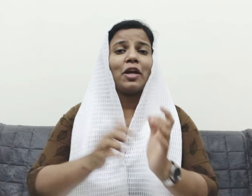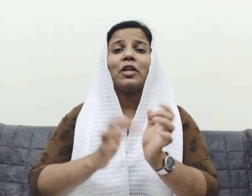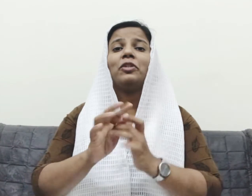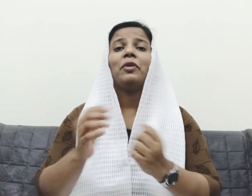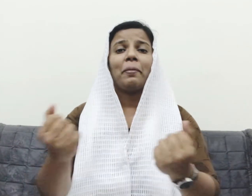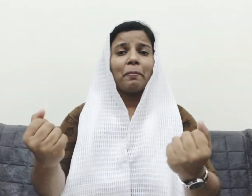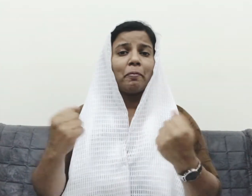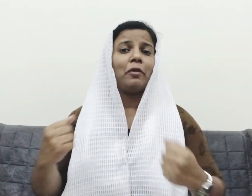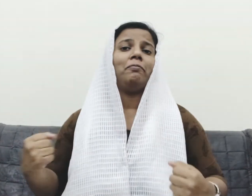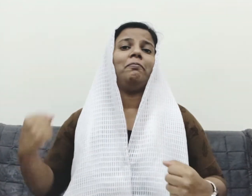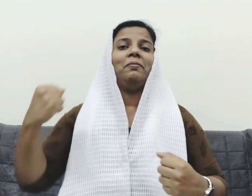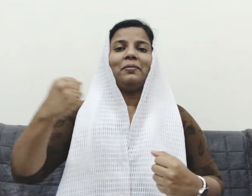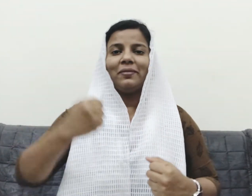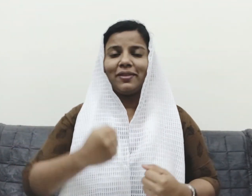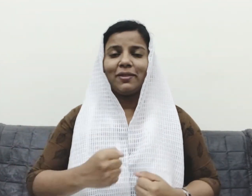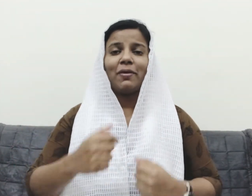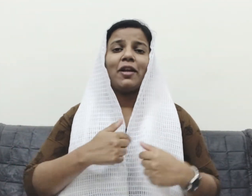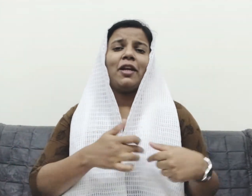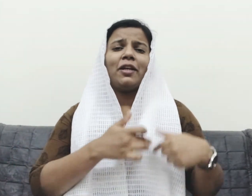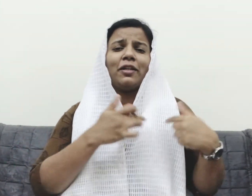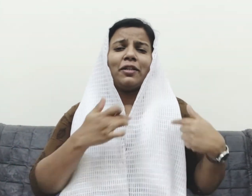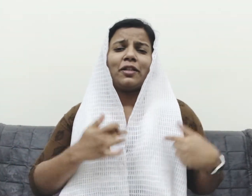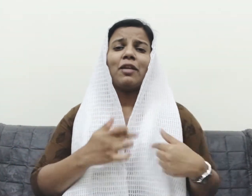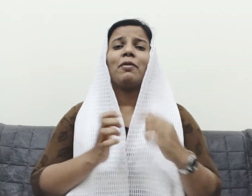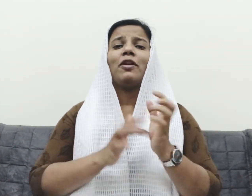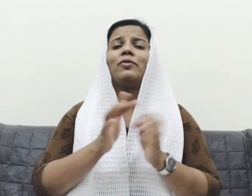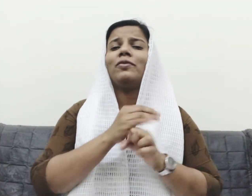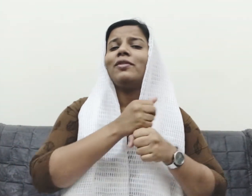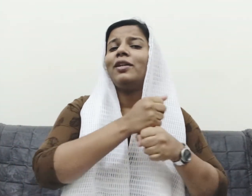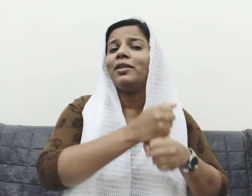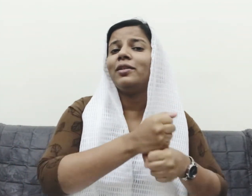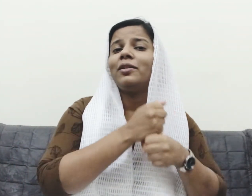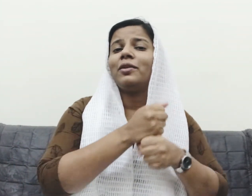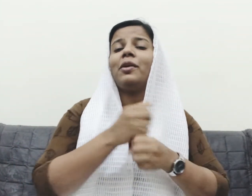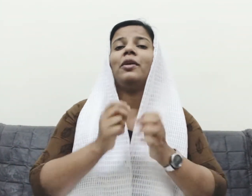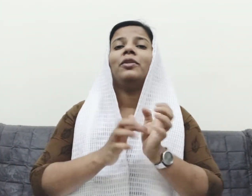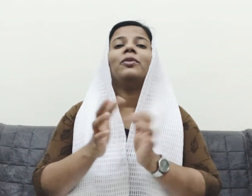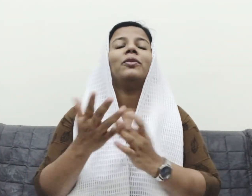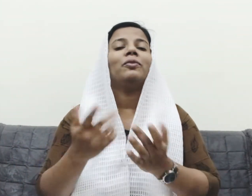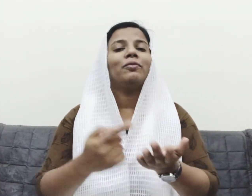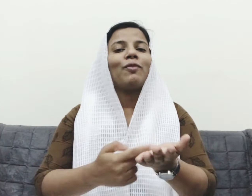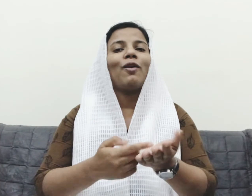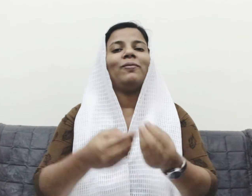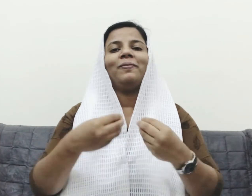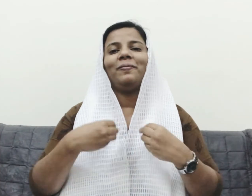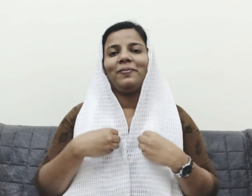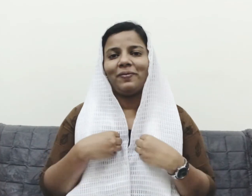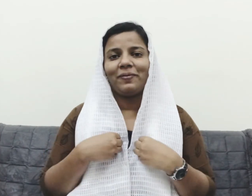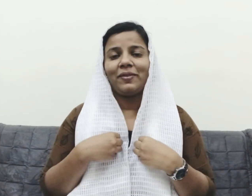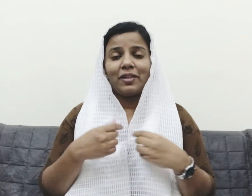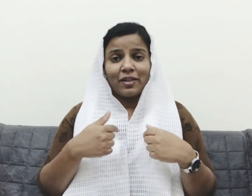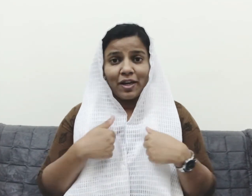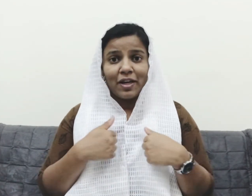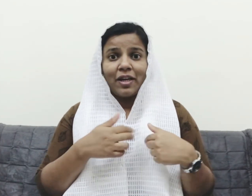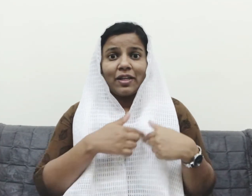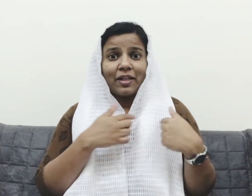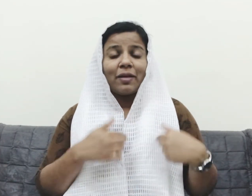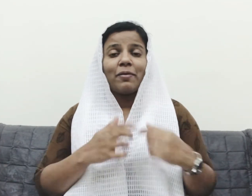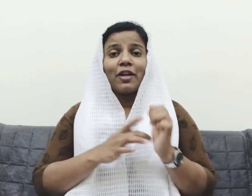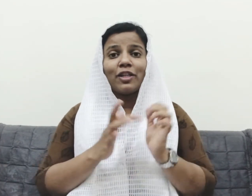എൻ്റെ പരിചയമാകുന്നു. എൻ്റെ ഹൃദയം അവങ്കിൽ ആശ്രയിച്ചു, എനിക്ക് സഹായം ലഭിച്ചു. ഹൃദയം അവങ്കിൽ ആശ്രയിച്ചപ്പോൾ എനിക്ക് സഹായം